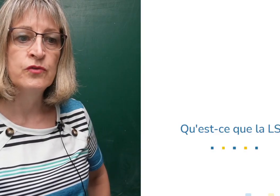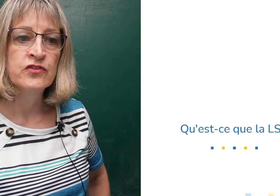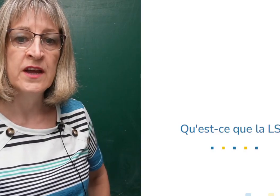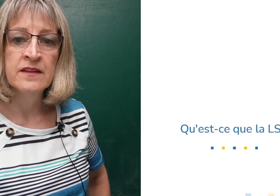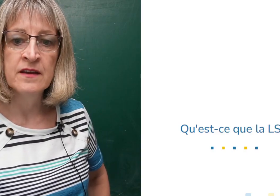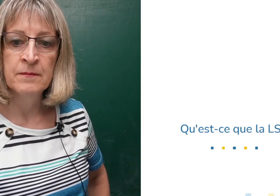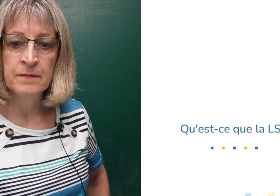chat.